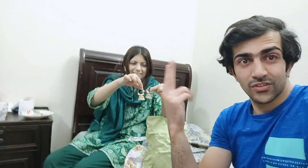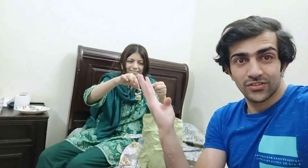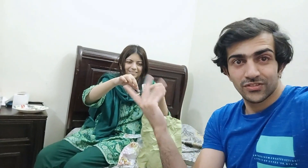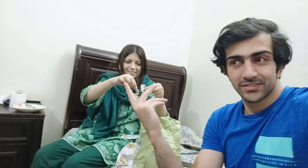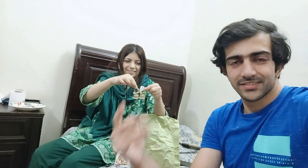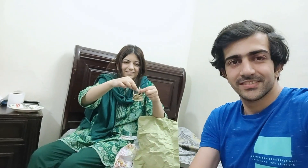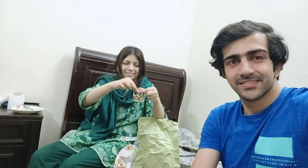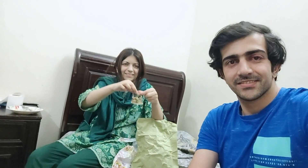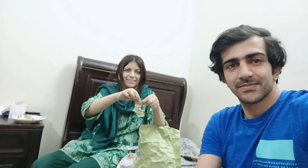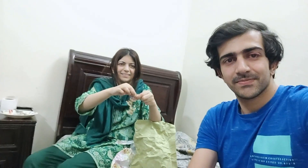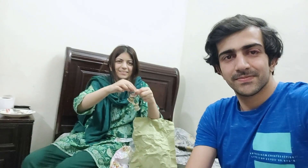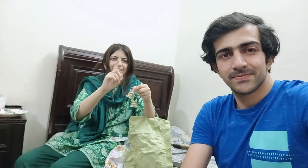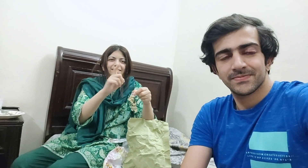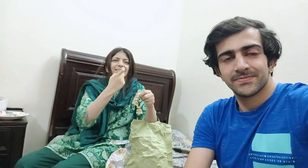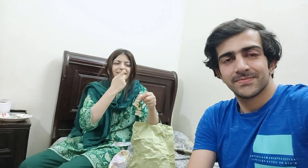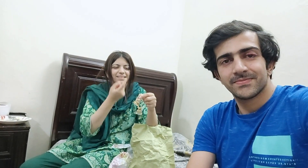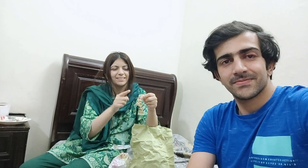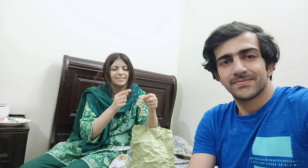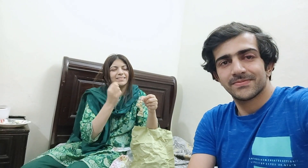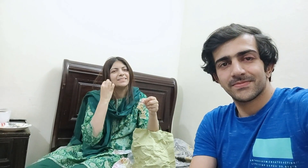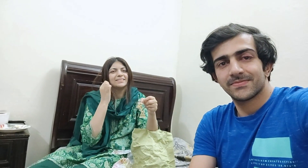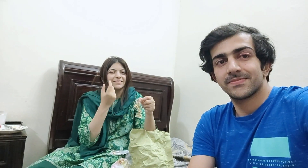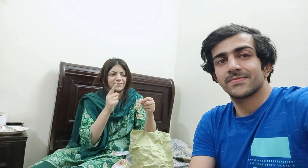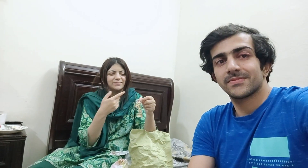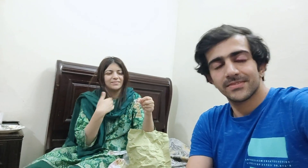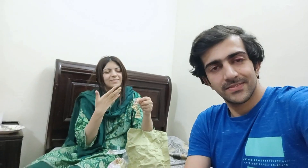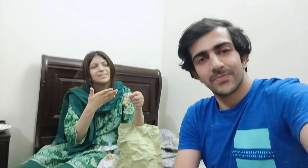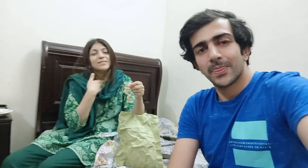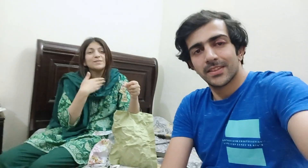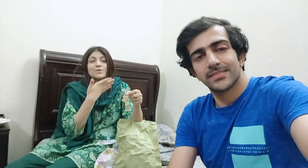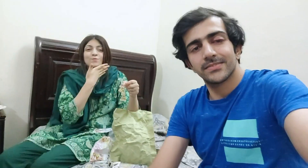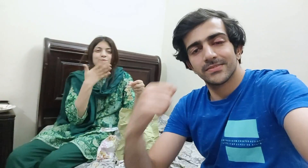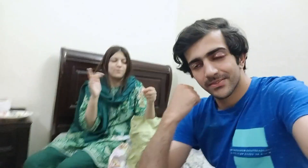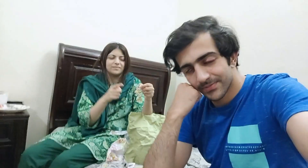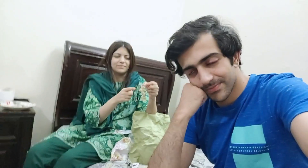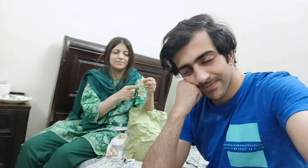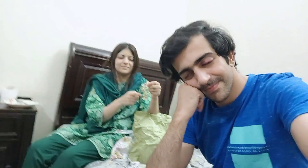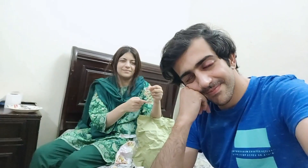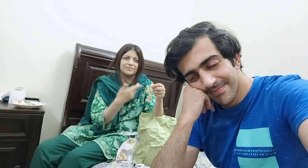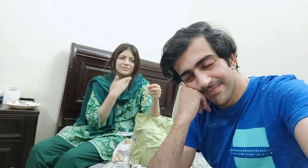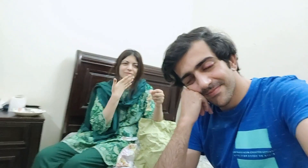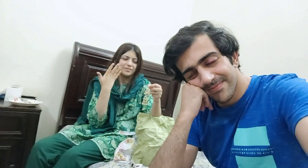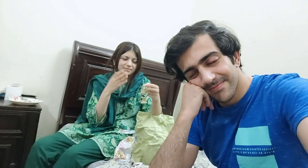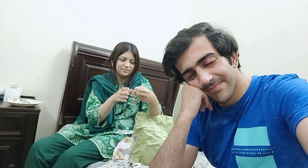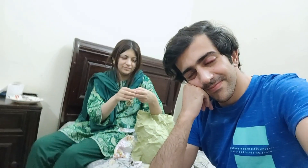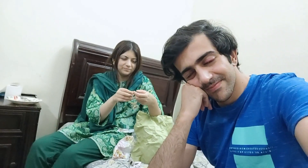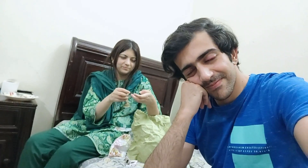दो दो, उफ तोबा यार, एक वाइट कपड़ों के साथ पहनूंगी ना, एक ये गोल्डन है, मुझे वैसे भी झुमके बहुत पसंद